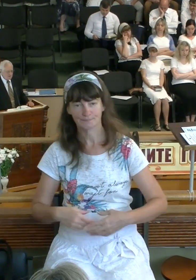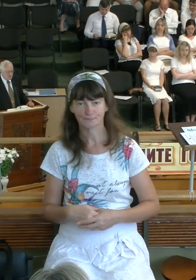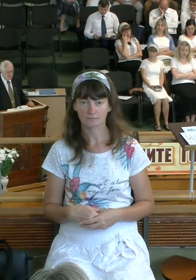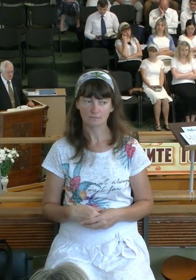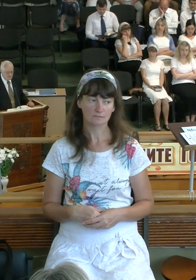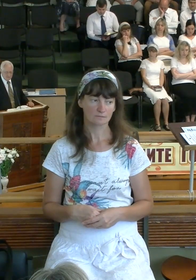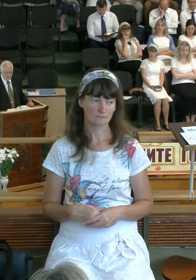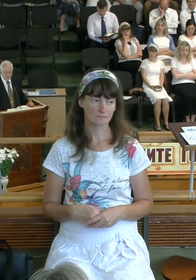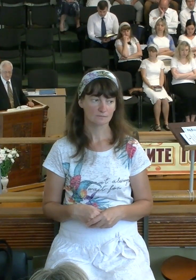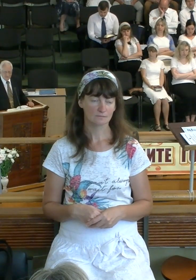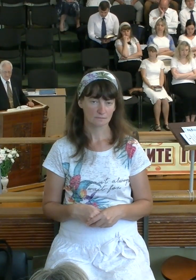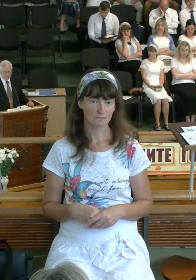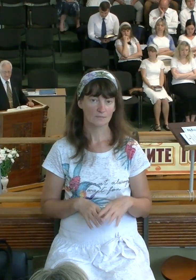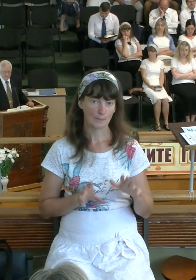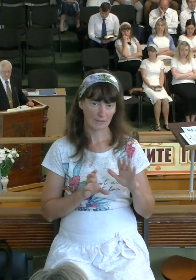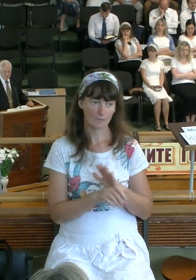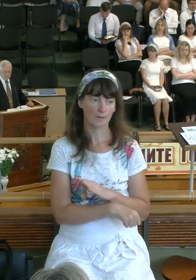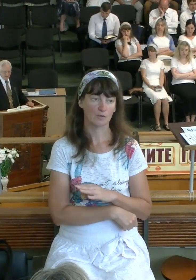Мир